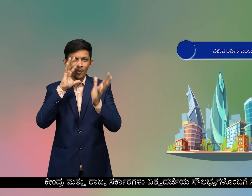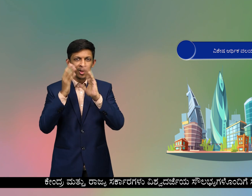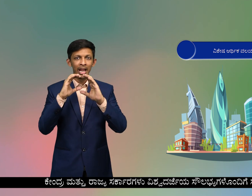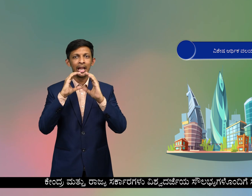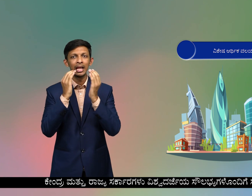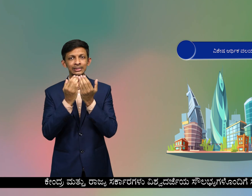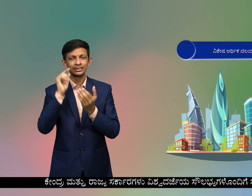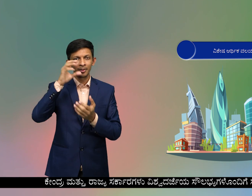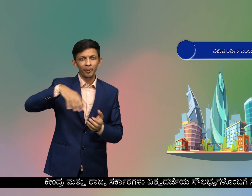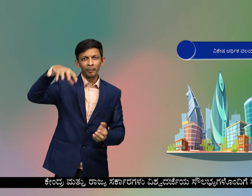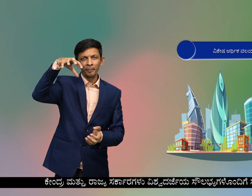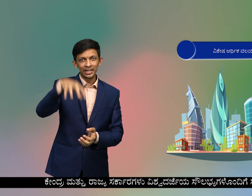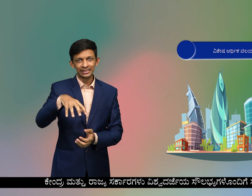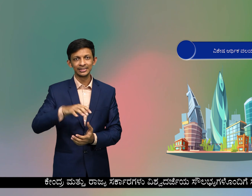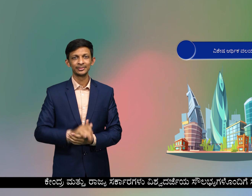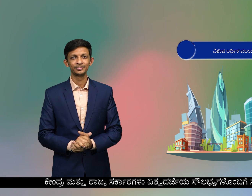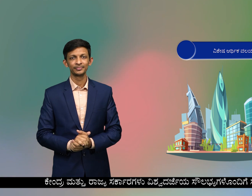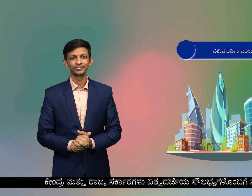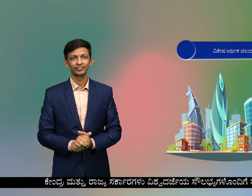ಸ್ಥಾಪಿಸಲಾಗಿದೆ.